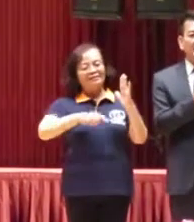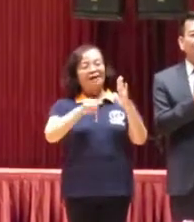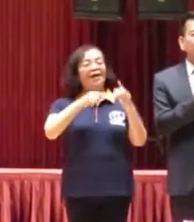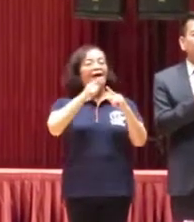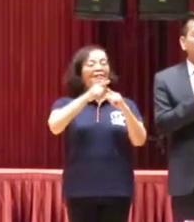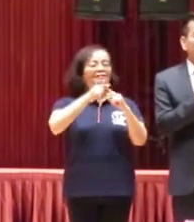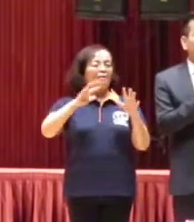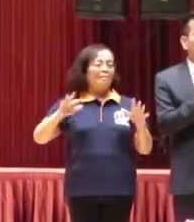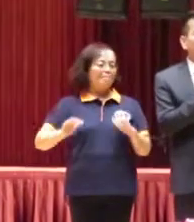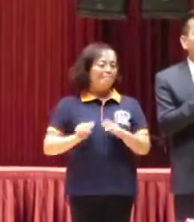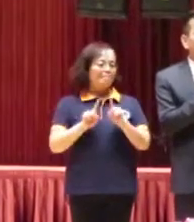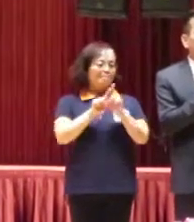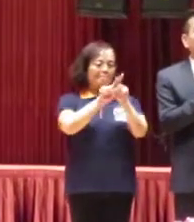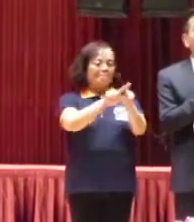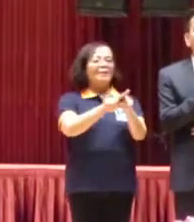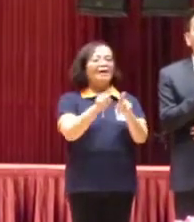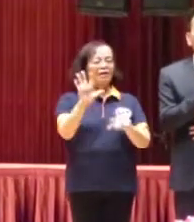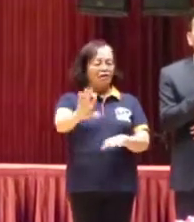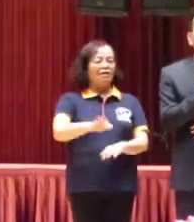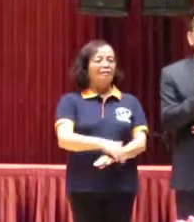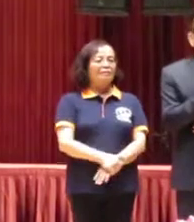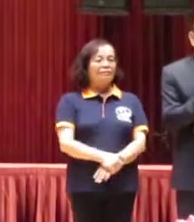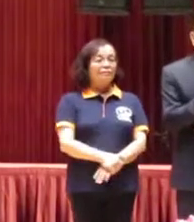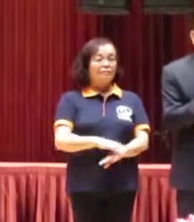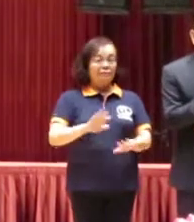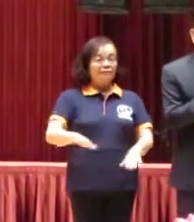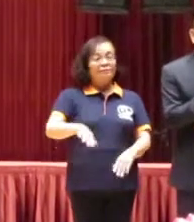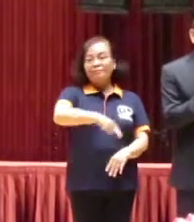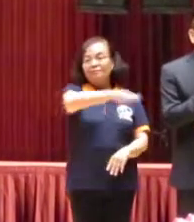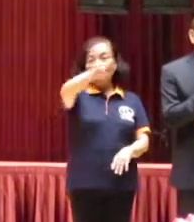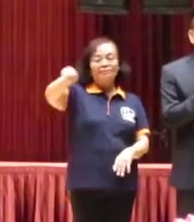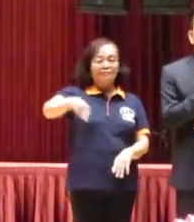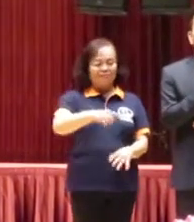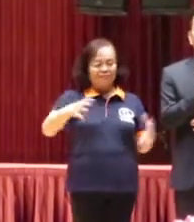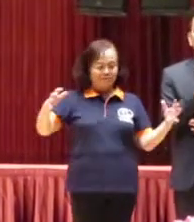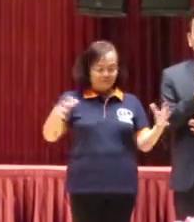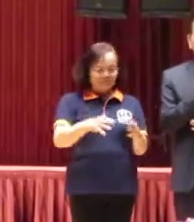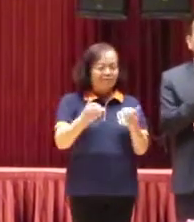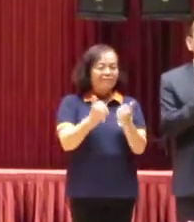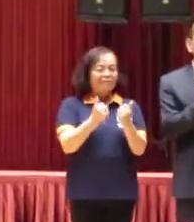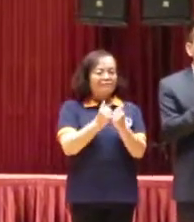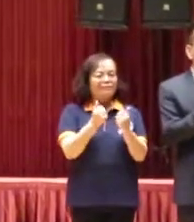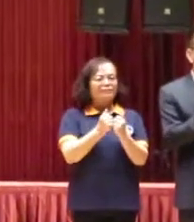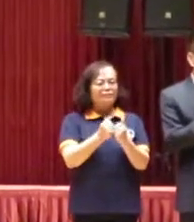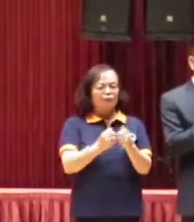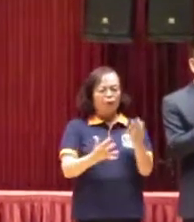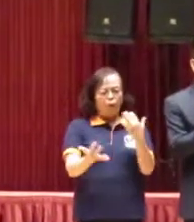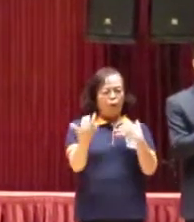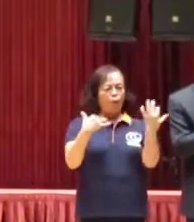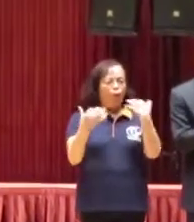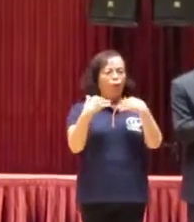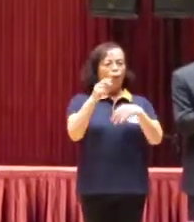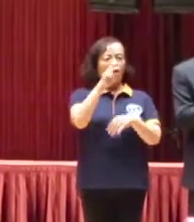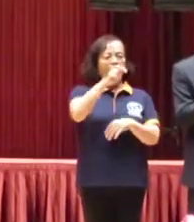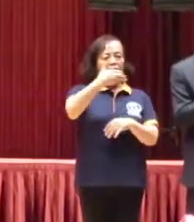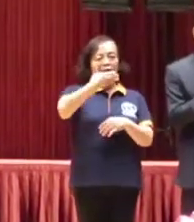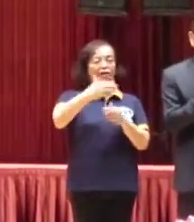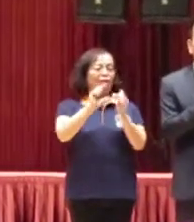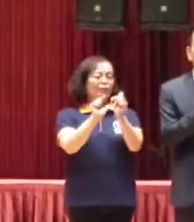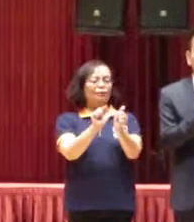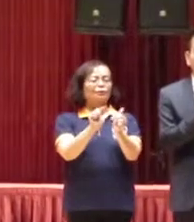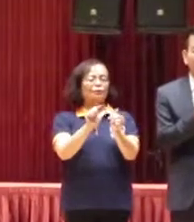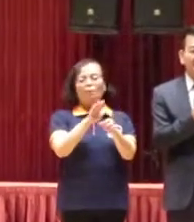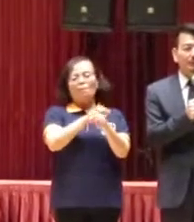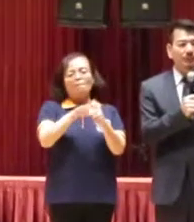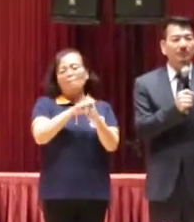入到我们这个整个场地，说实在的。我们的集会堂可能没有办法一下子容纳29个区的模范